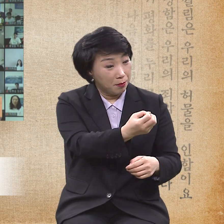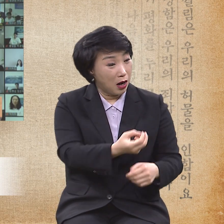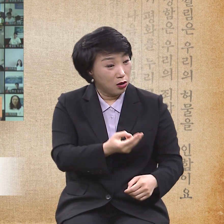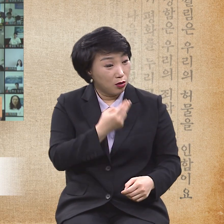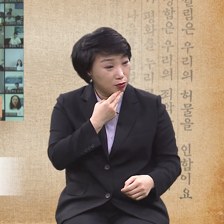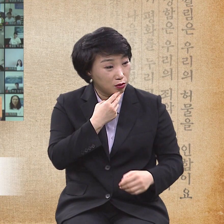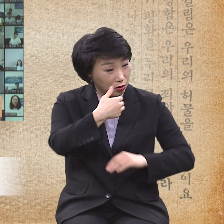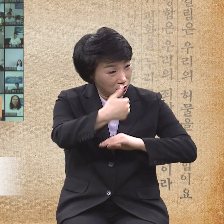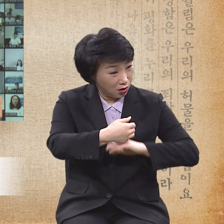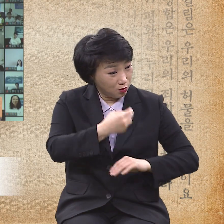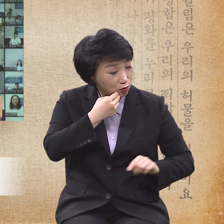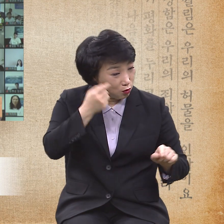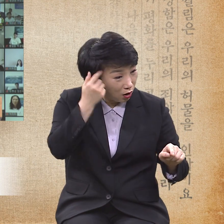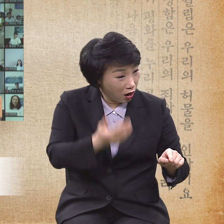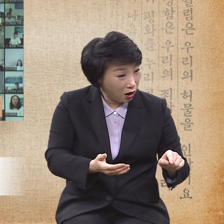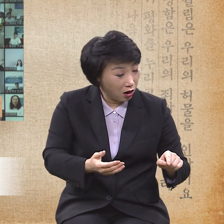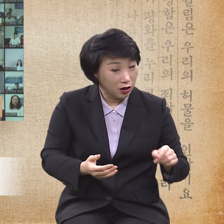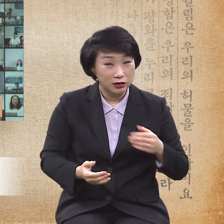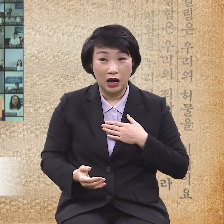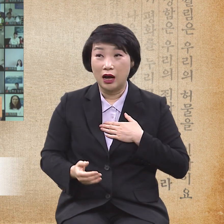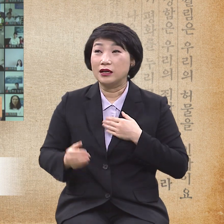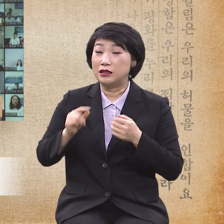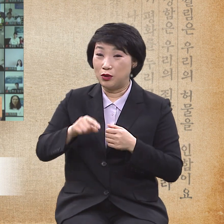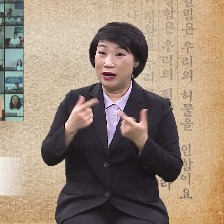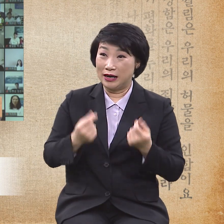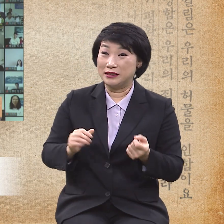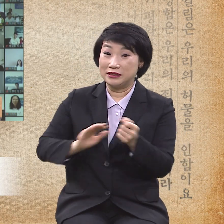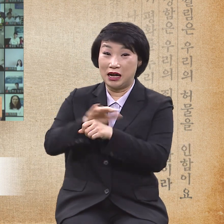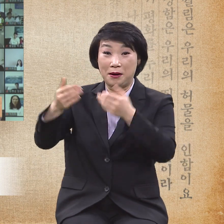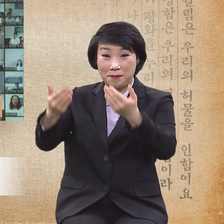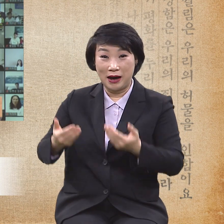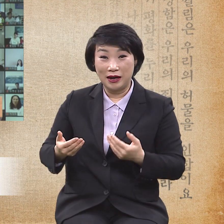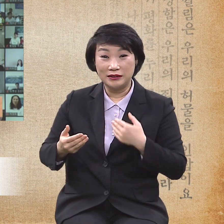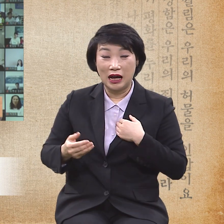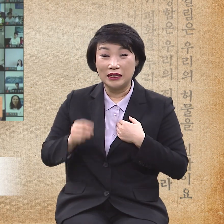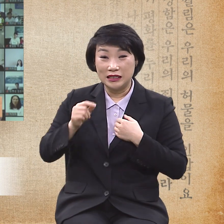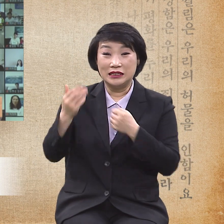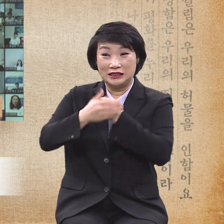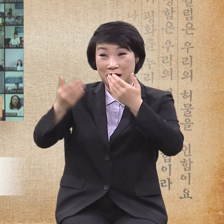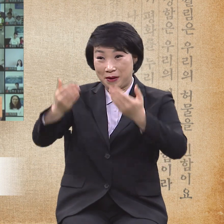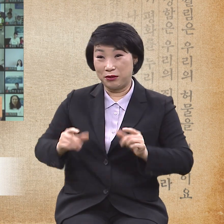없니? 나는 이런 사랑을 받아서 나는